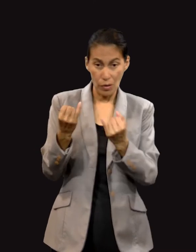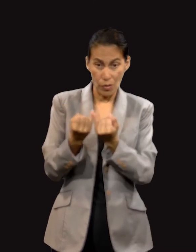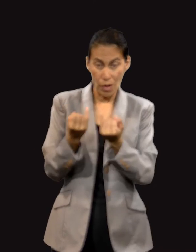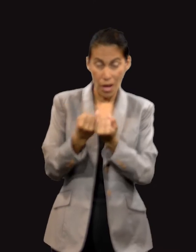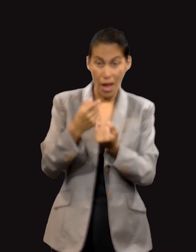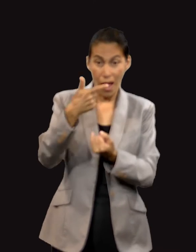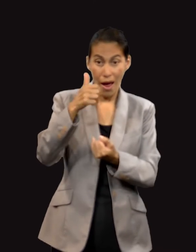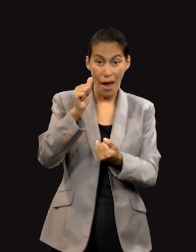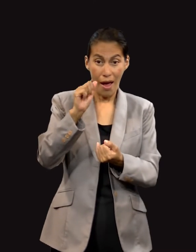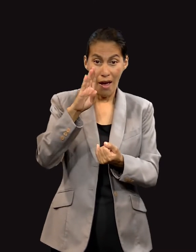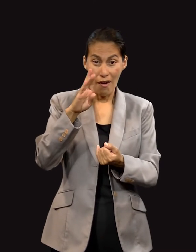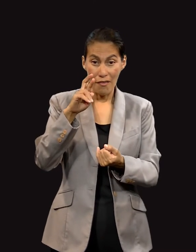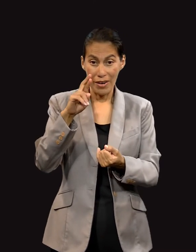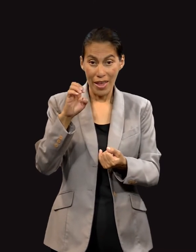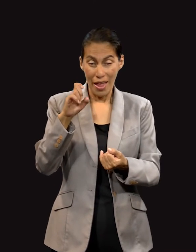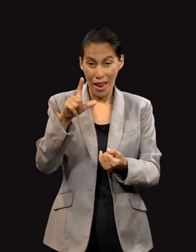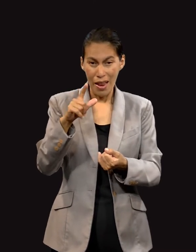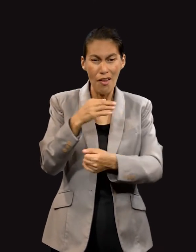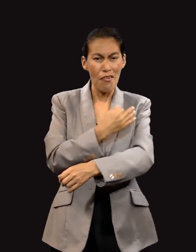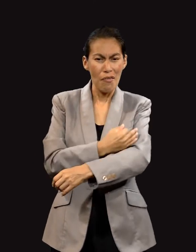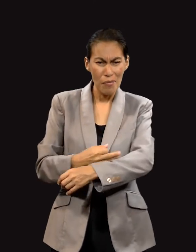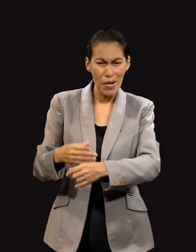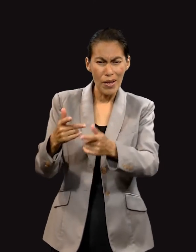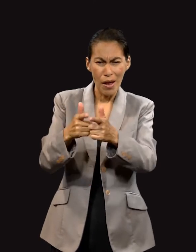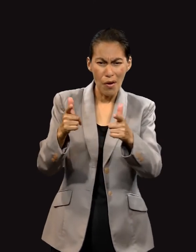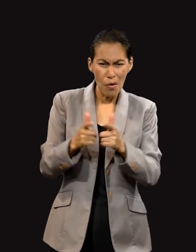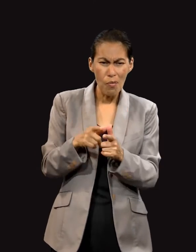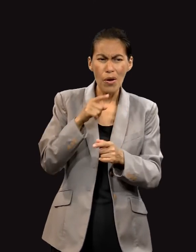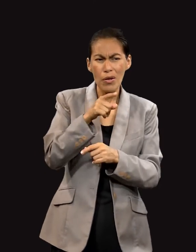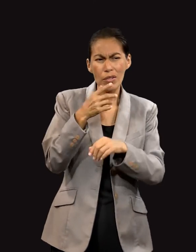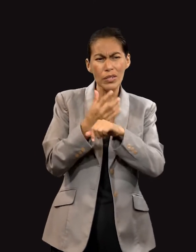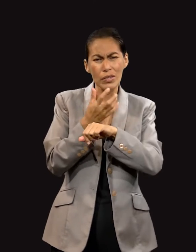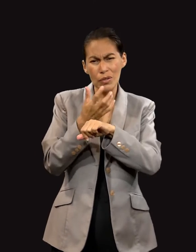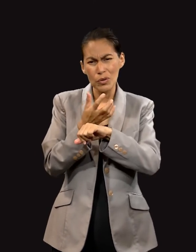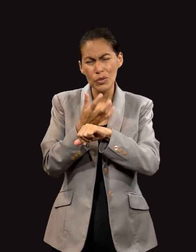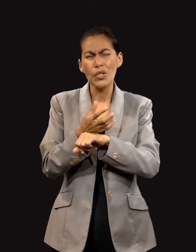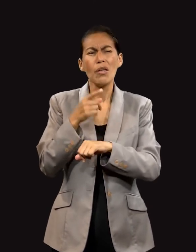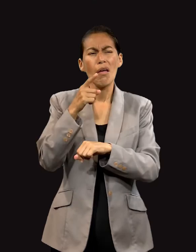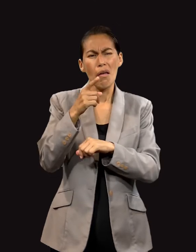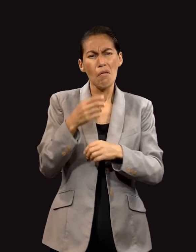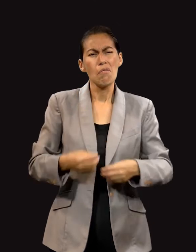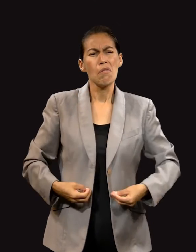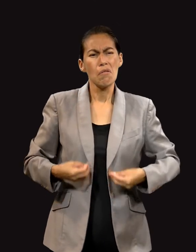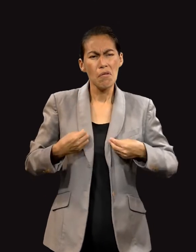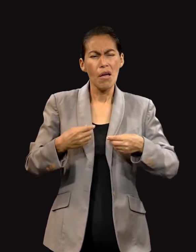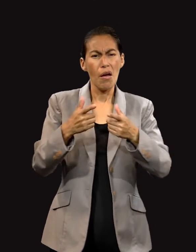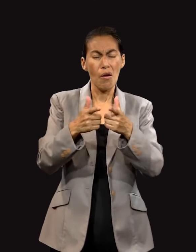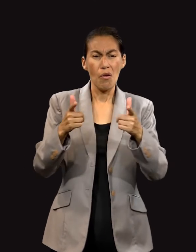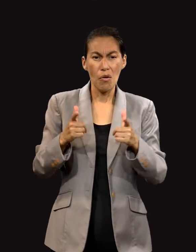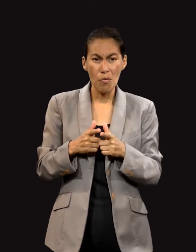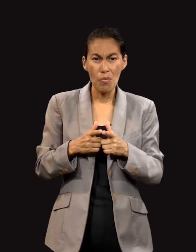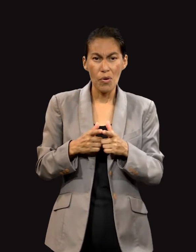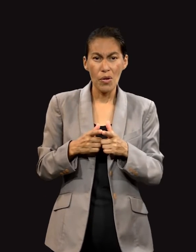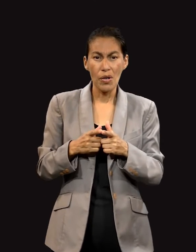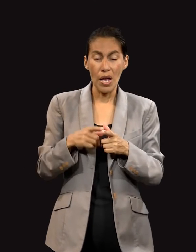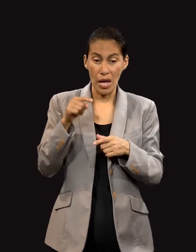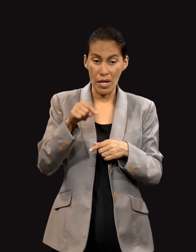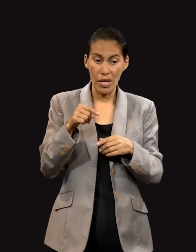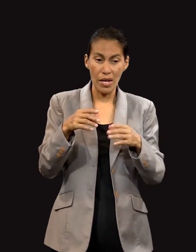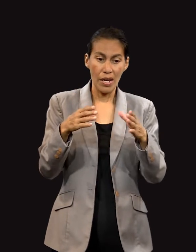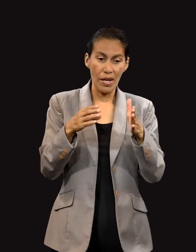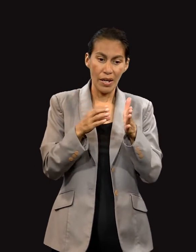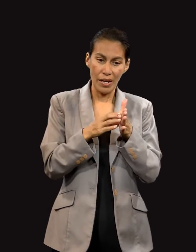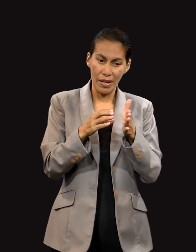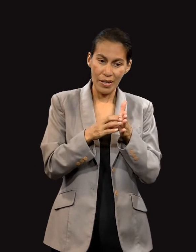Y bueno, también con Gabriel y el equipo, la familia de Estados Unidos, ellos viven allá. Hicieron un grupo